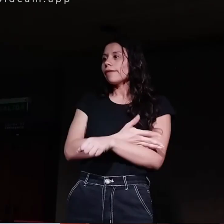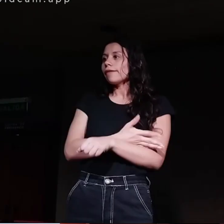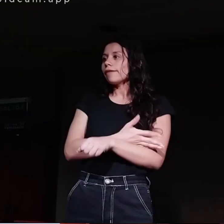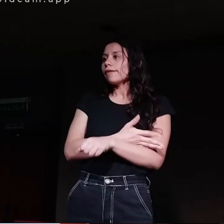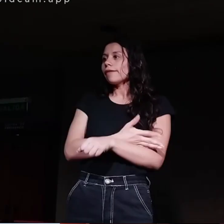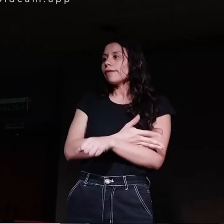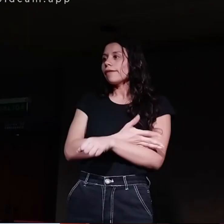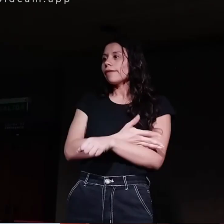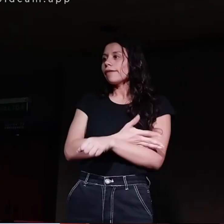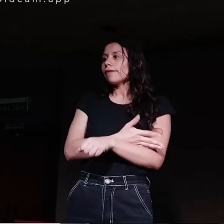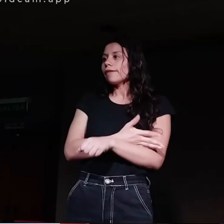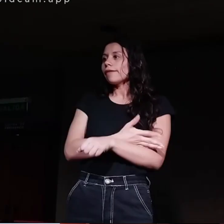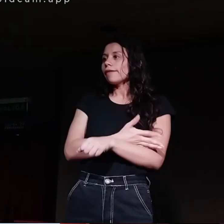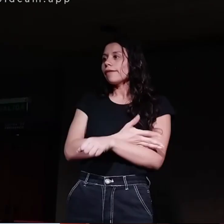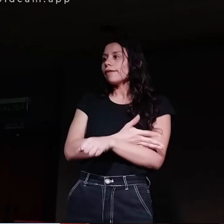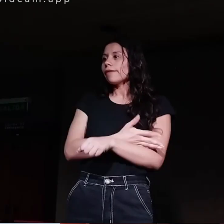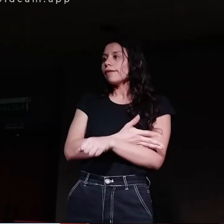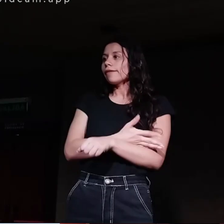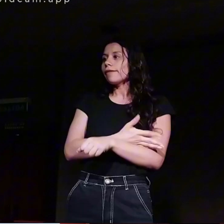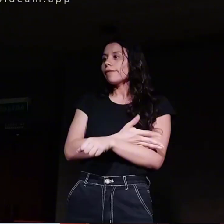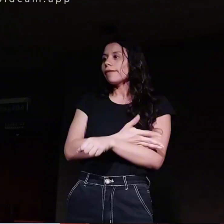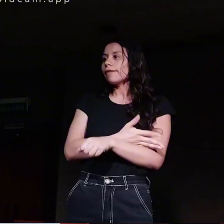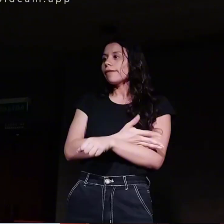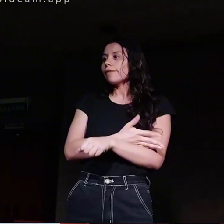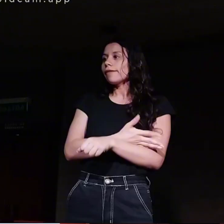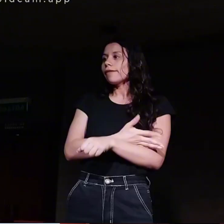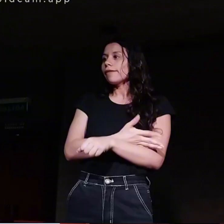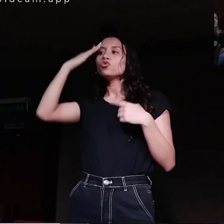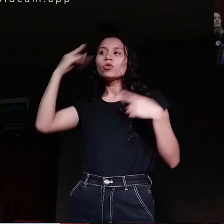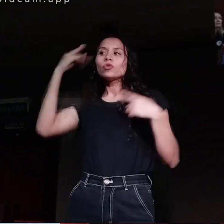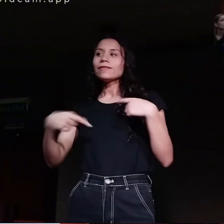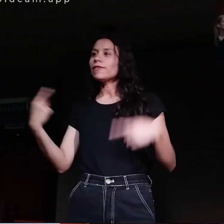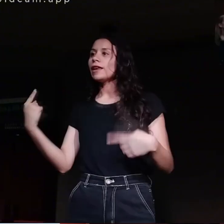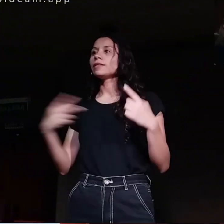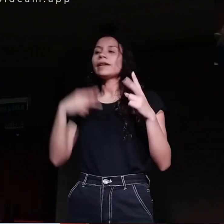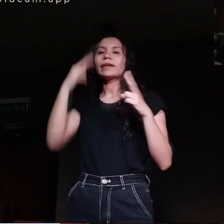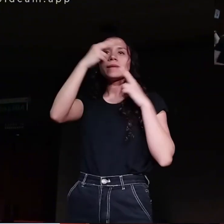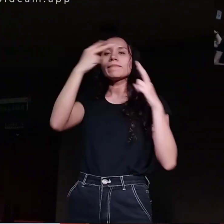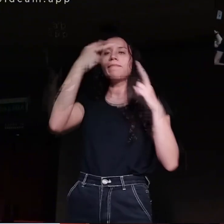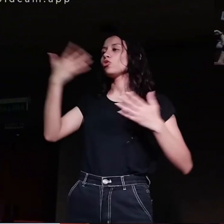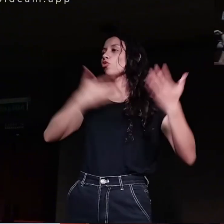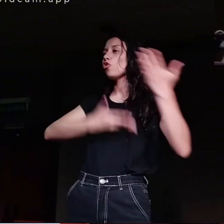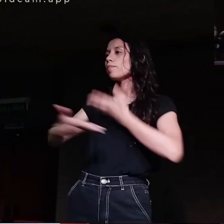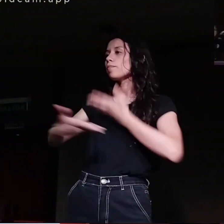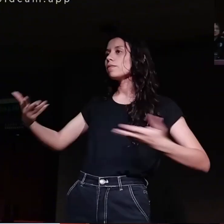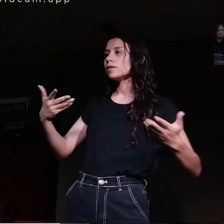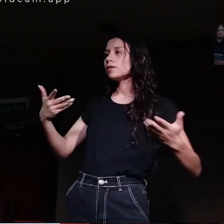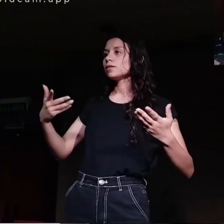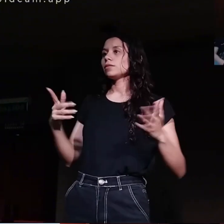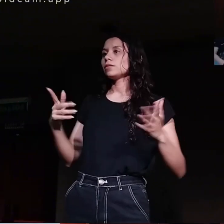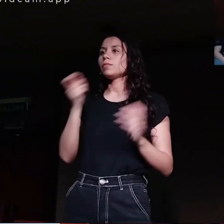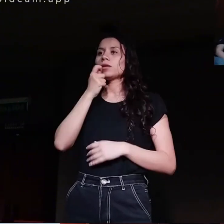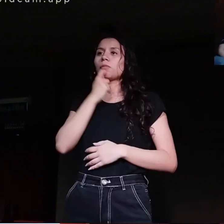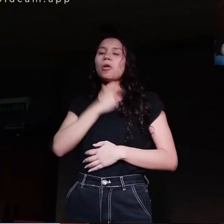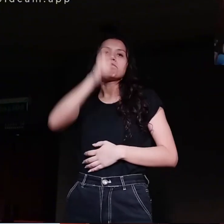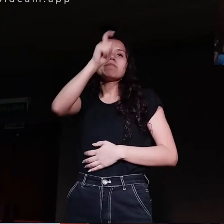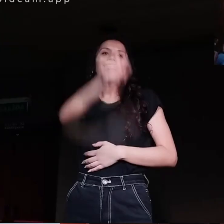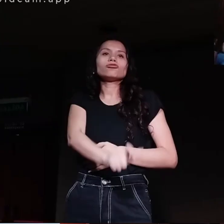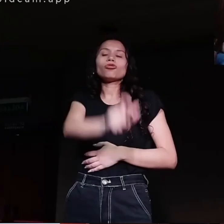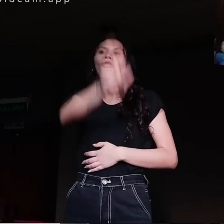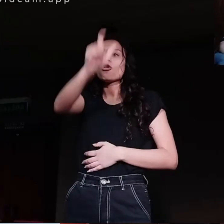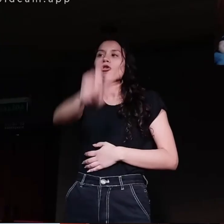el acompañamiento, porque ni siquiera es el abordaje es por arriba de las personas, yo siempre hablo